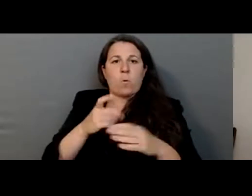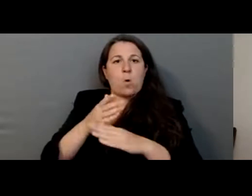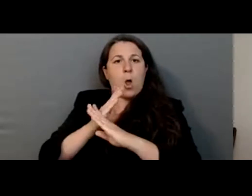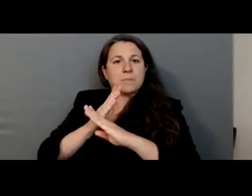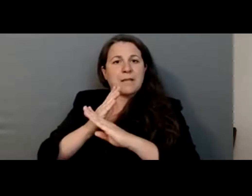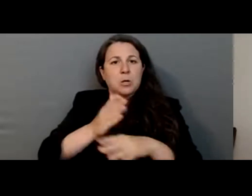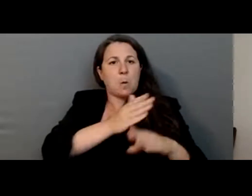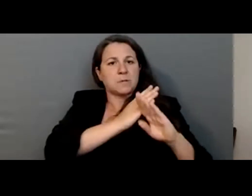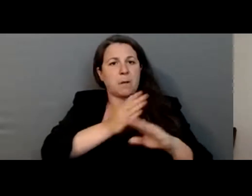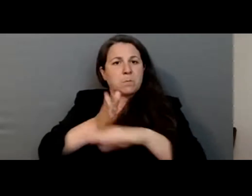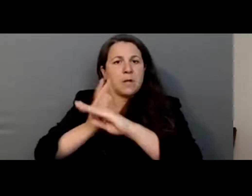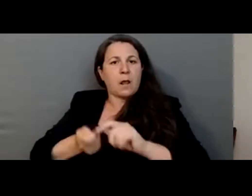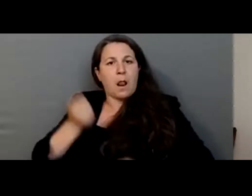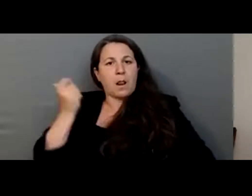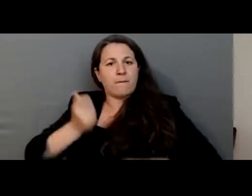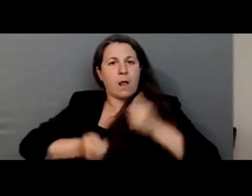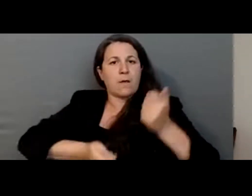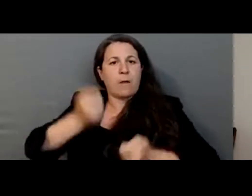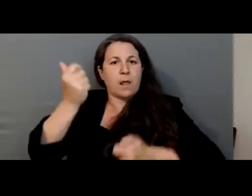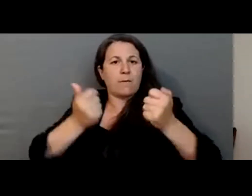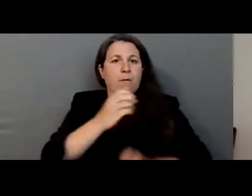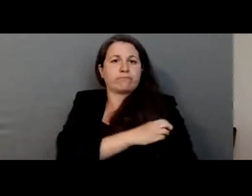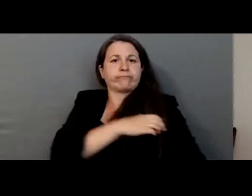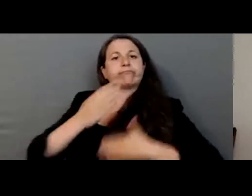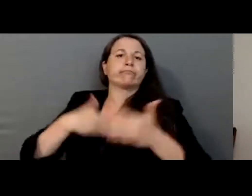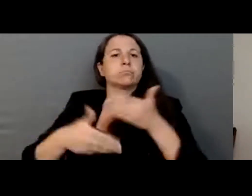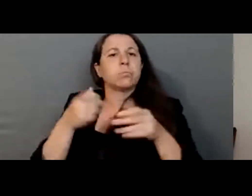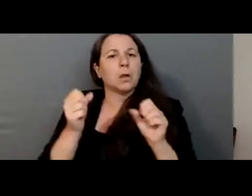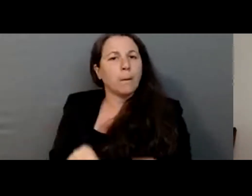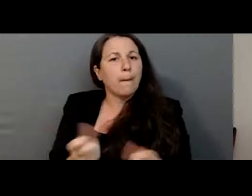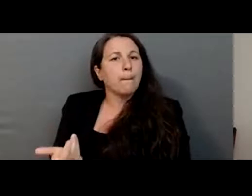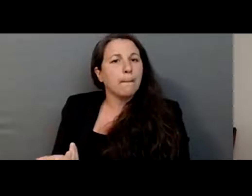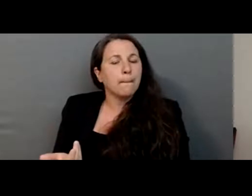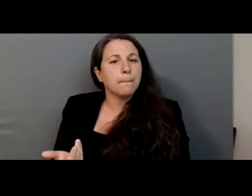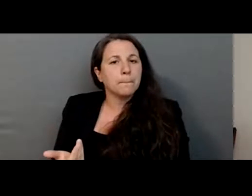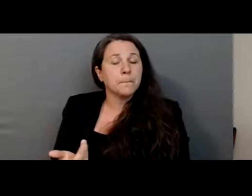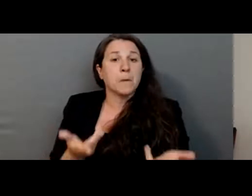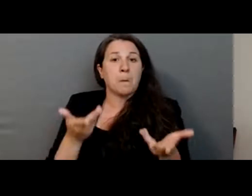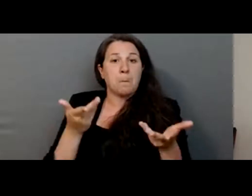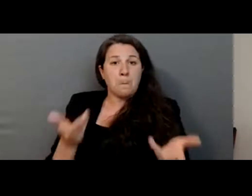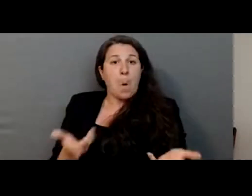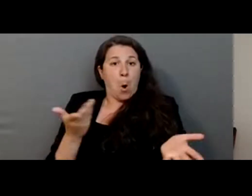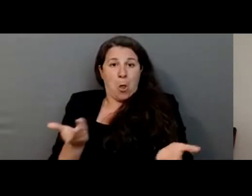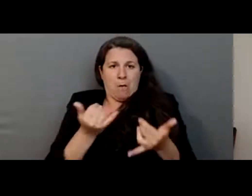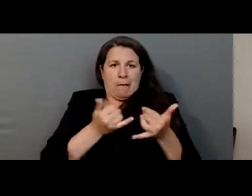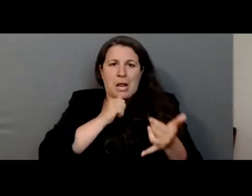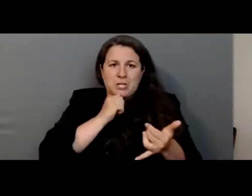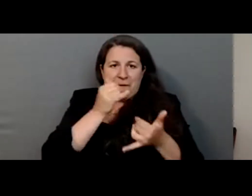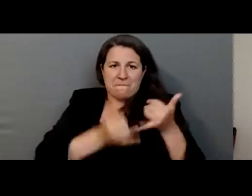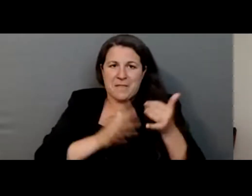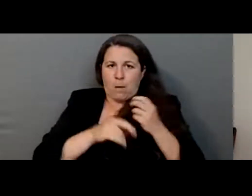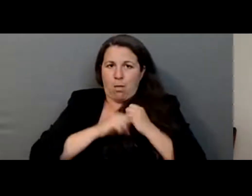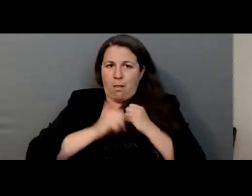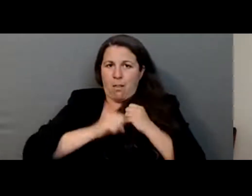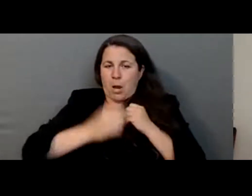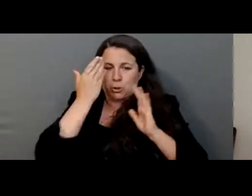vont à l'encontre de cette volonté. Alors, je termine là-dessus parce que j'ai déjà été trop long, j'imagine, mais ce que